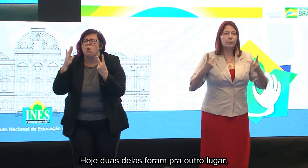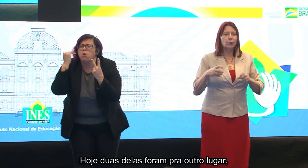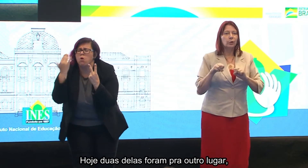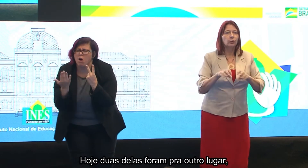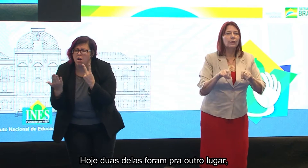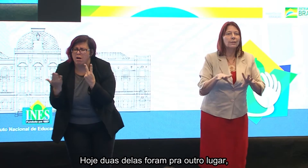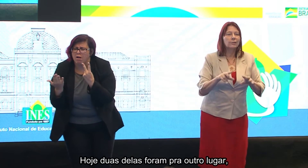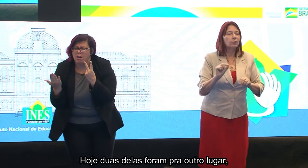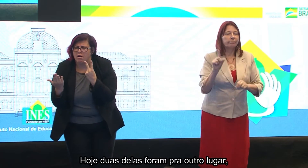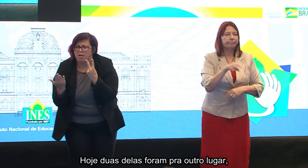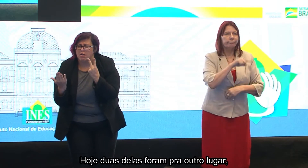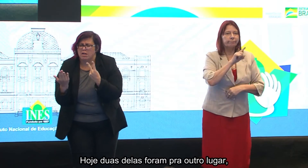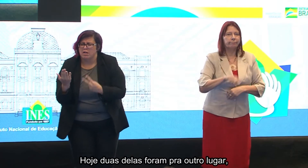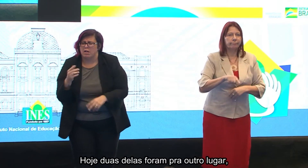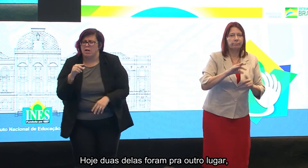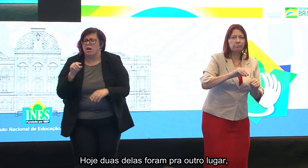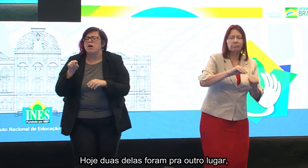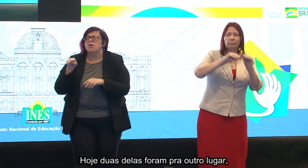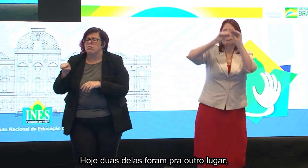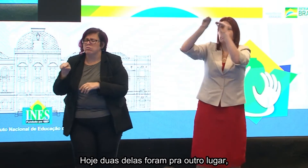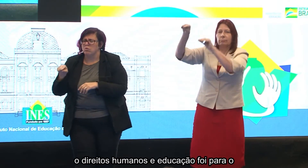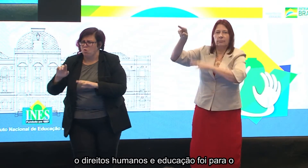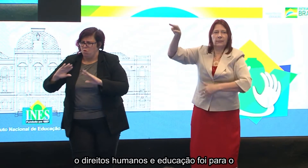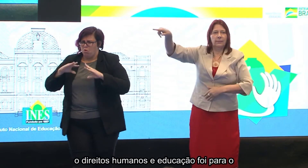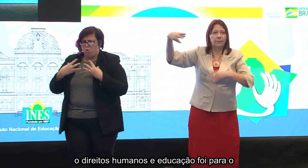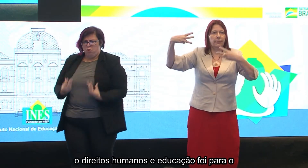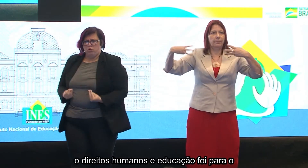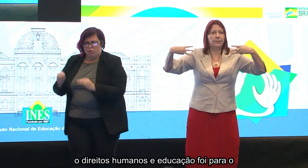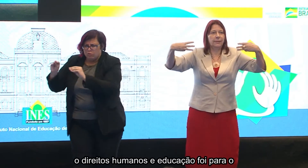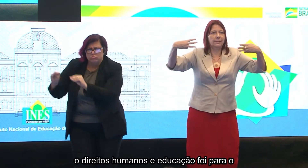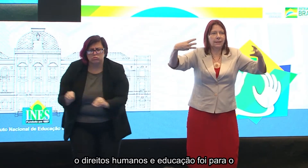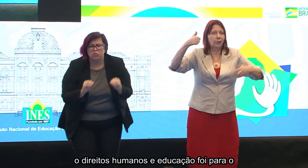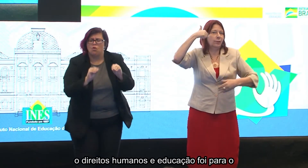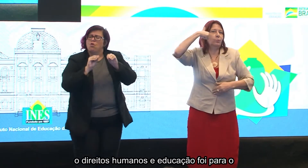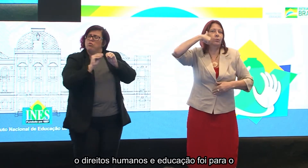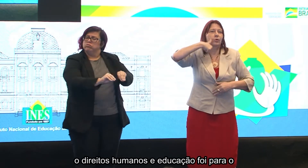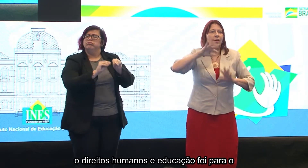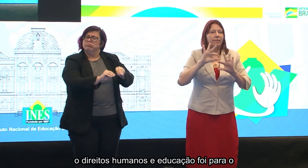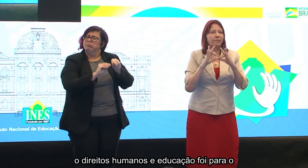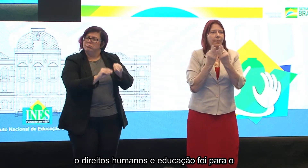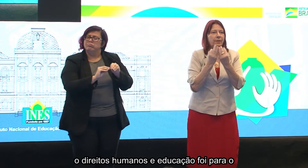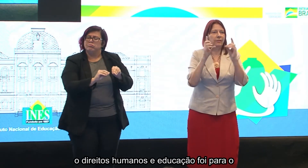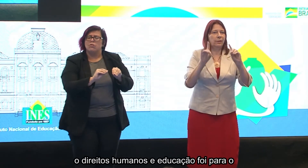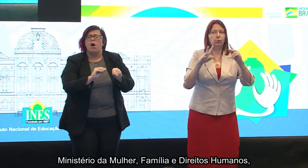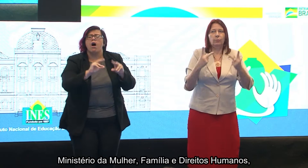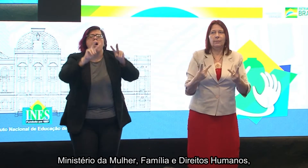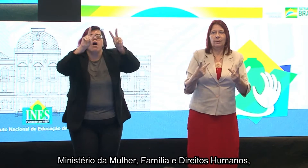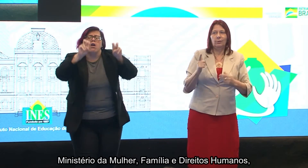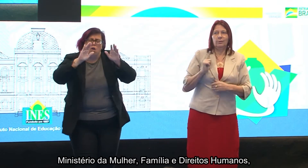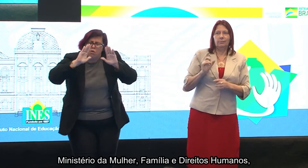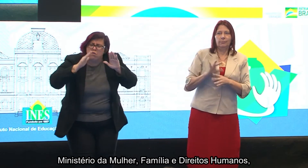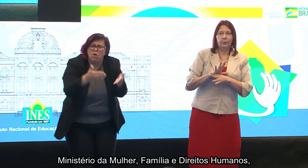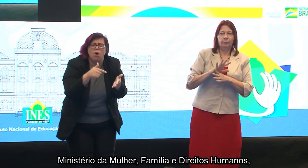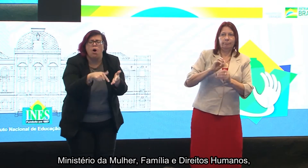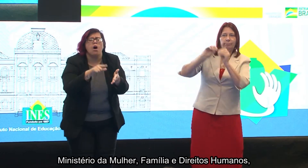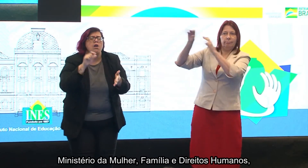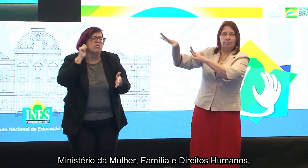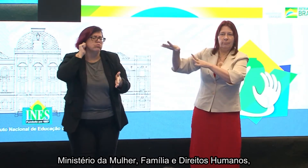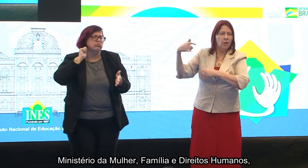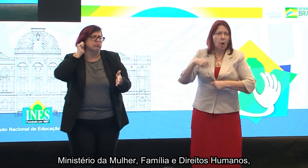2 delas foram para outro lugar. A questão dos direitos humanos na educação foi para outro ministério, para o Ministério da Mulher e da Família